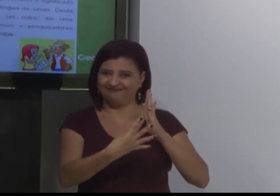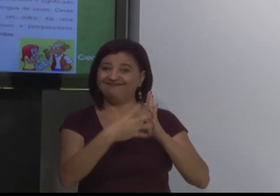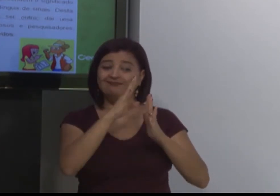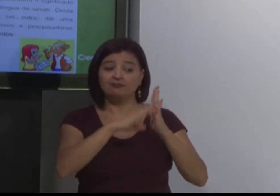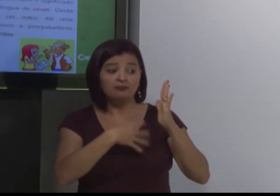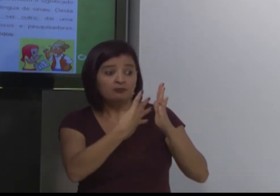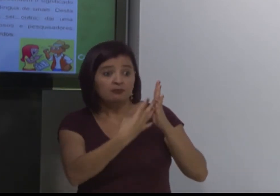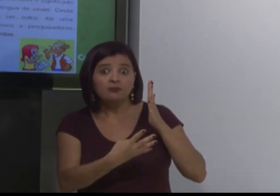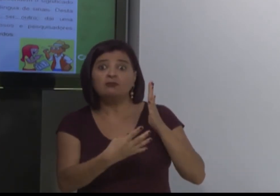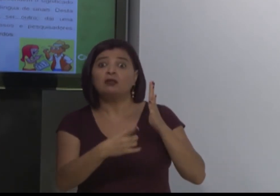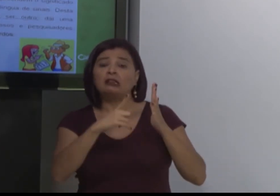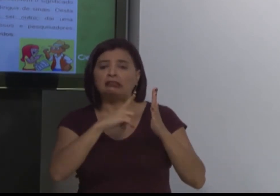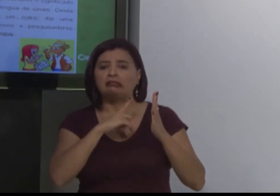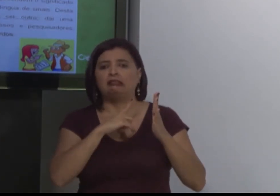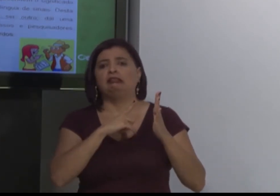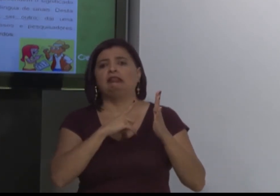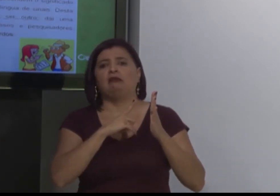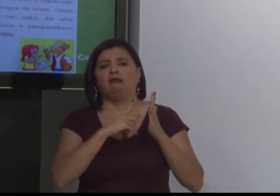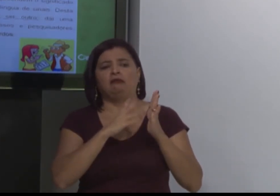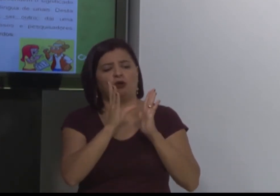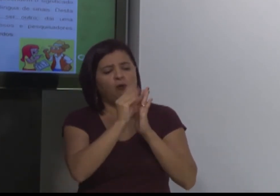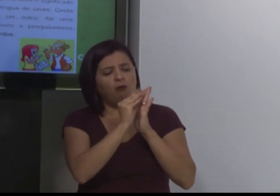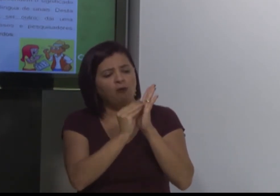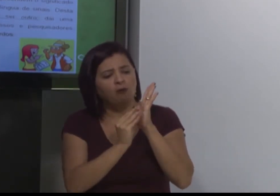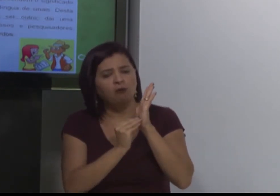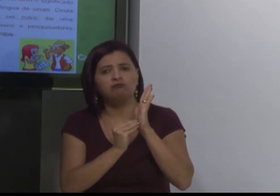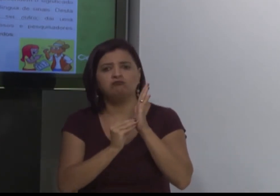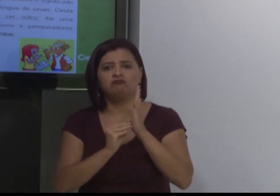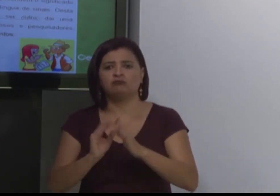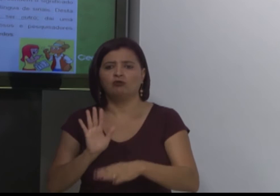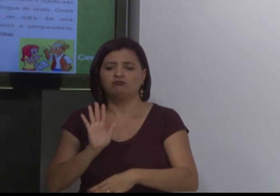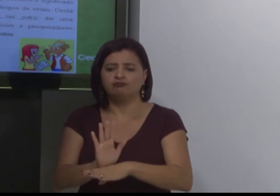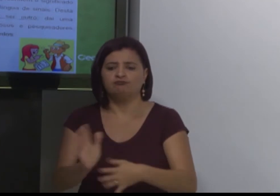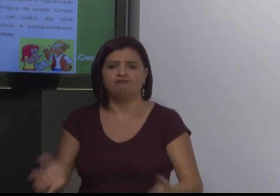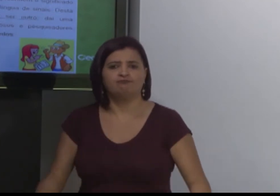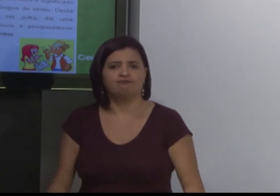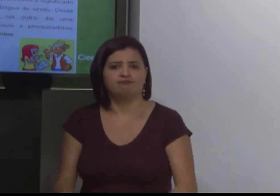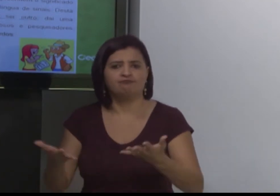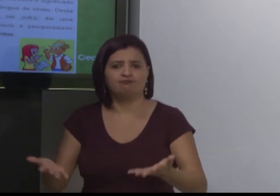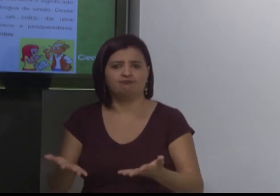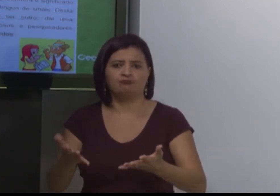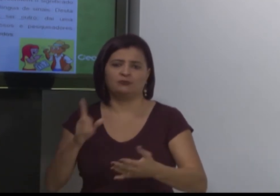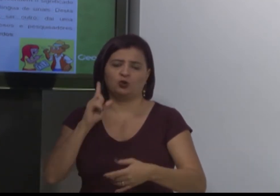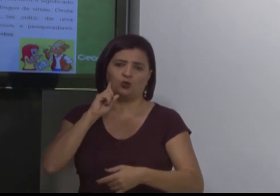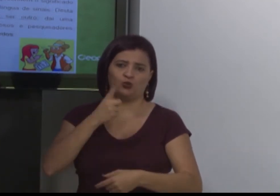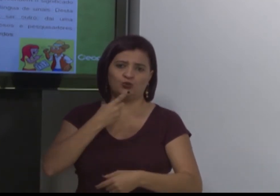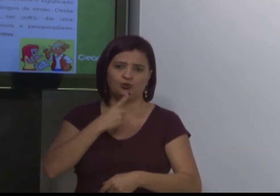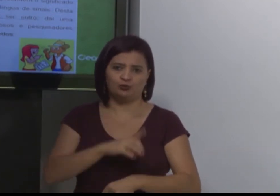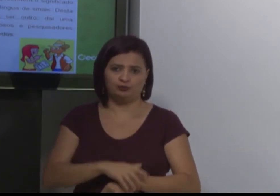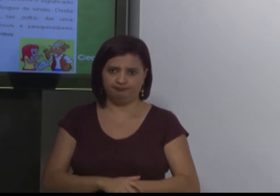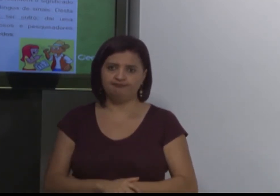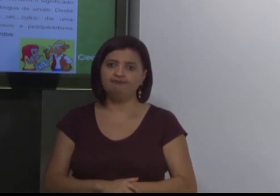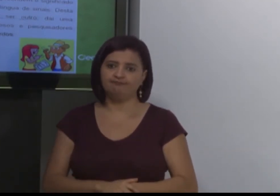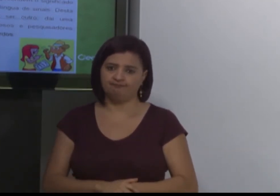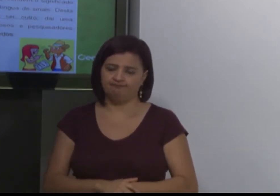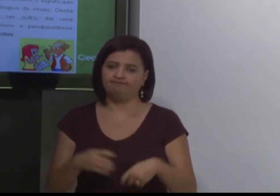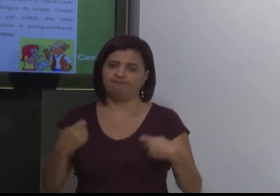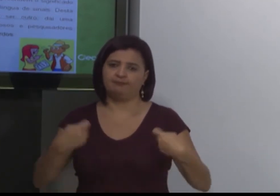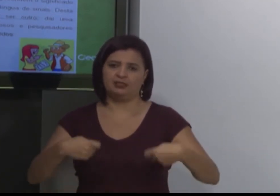Porque apoia e fortalece um currículo para surdos, com conteúdos que